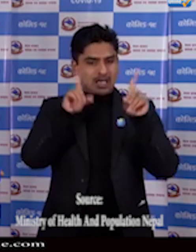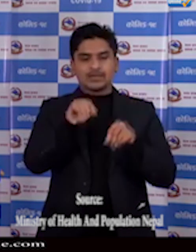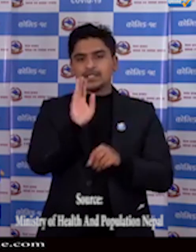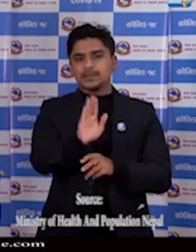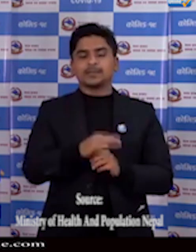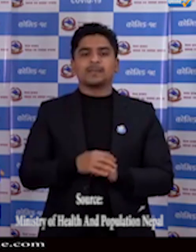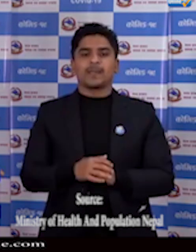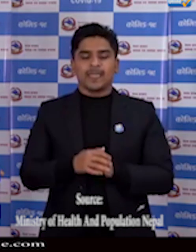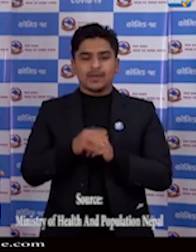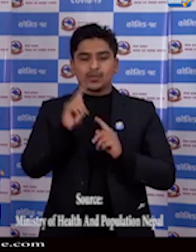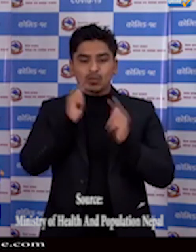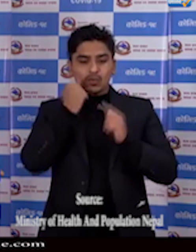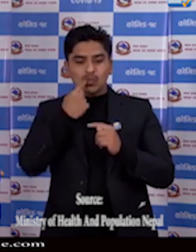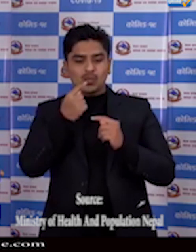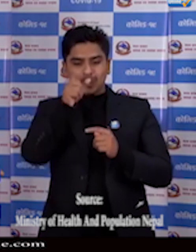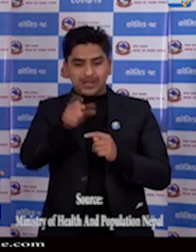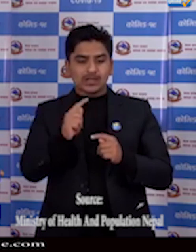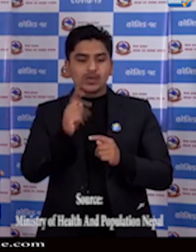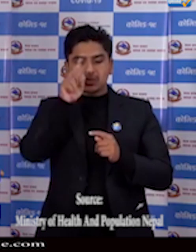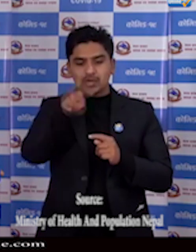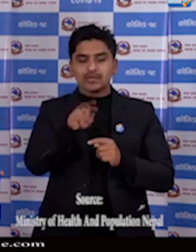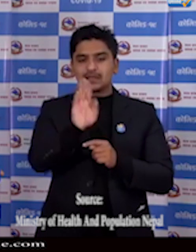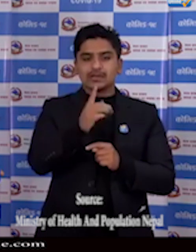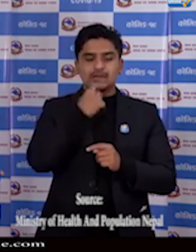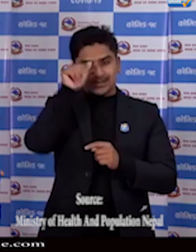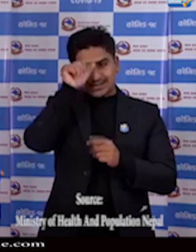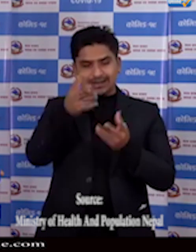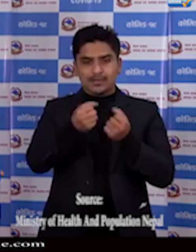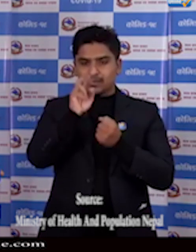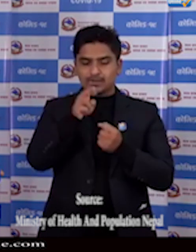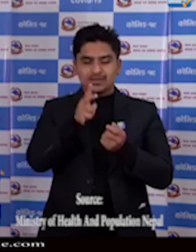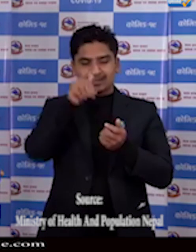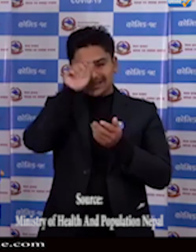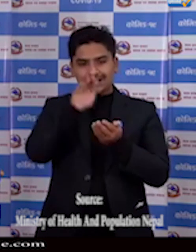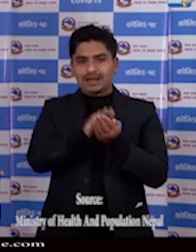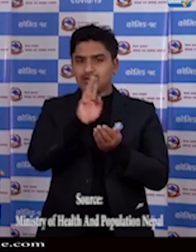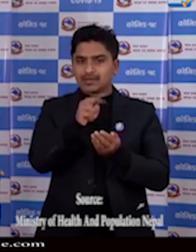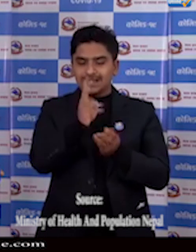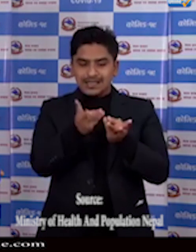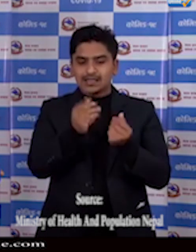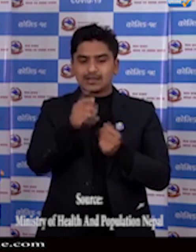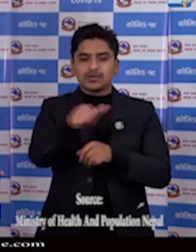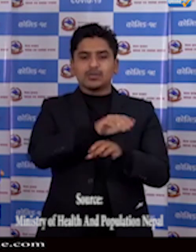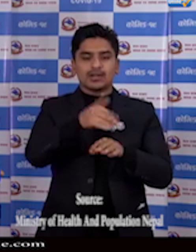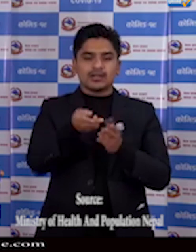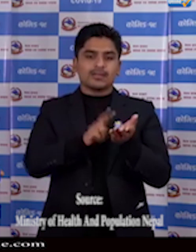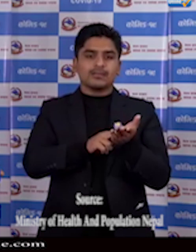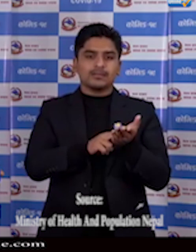छ, को व्यक्तिको कस्तो स्वास्थ्य स्थिति छ यो जानकारी पाउनुपर्छ, यो जानकारी राख्नुपर्छ। त्यसै हिसाबले उहाँलाई